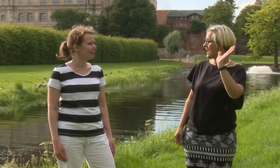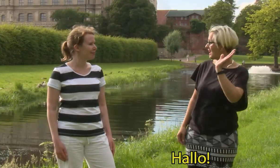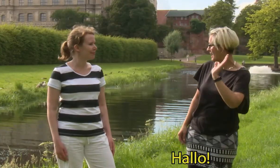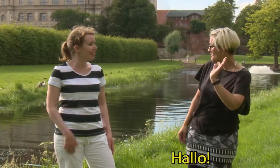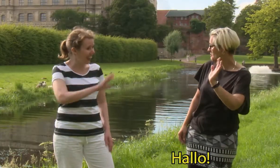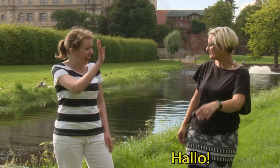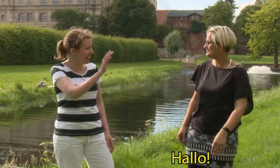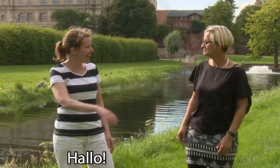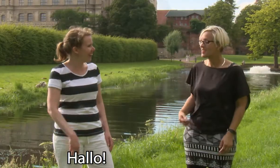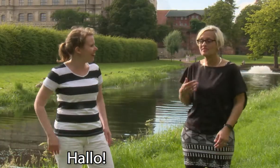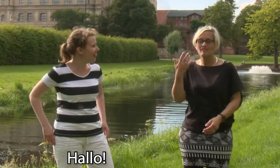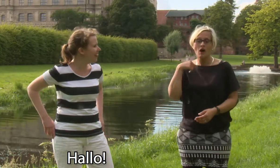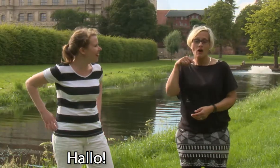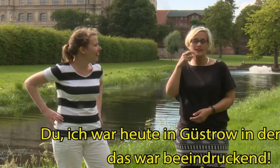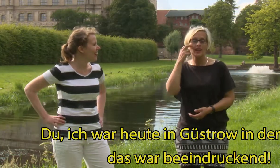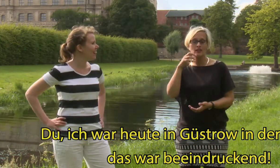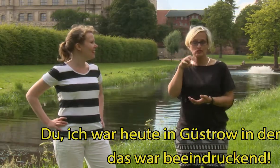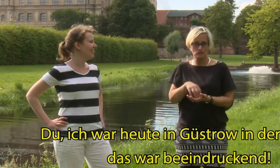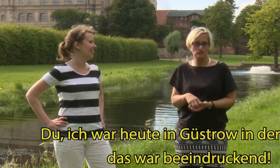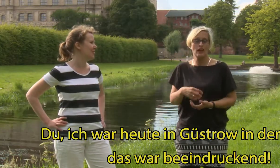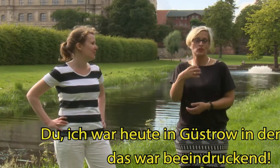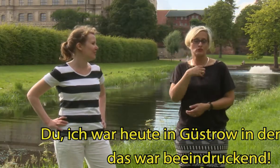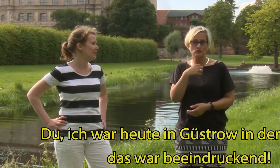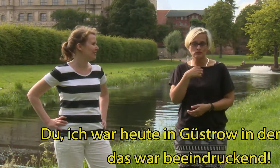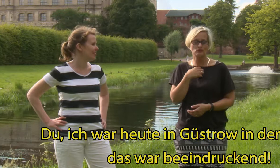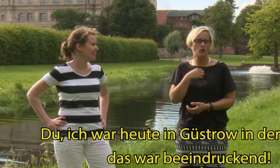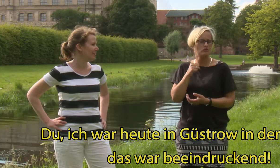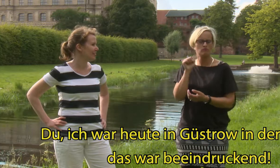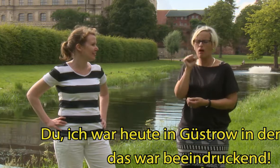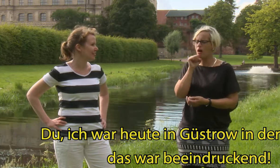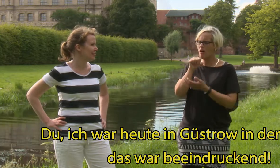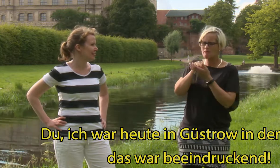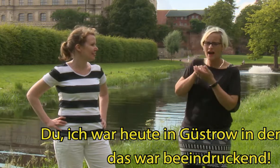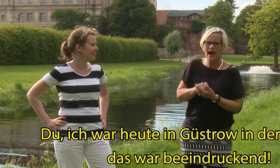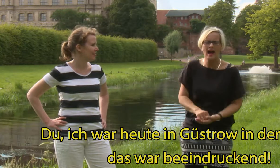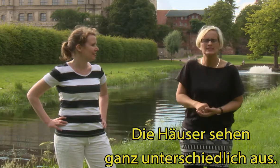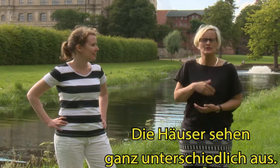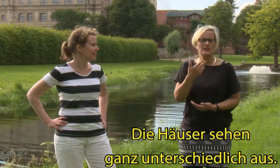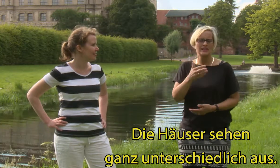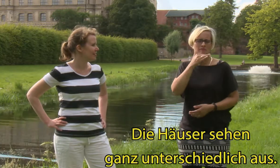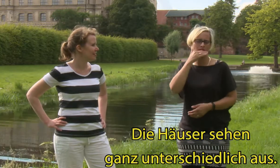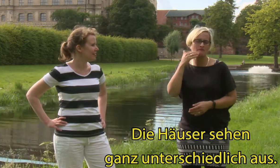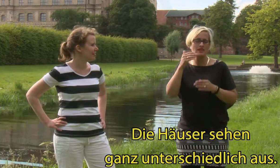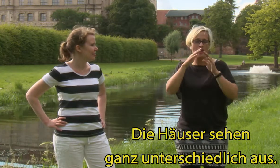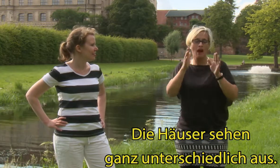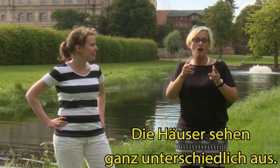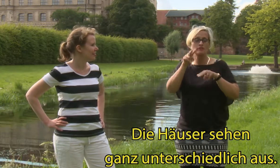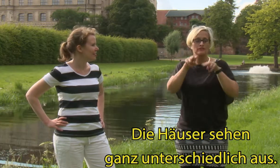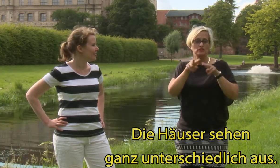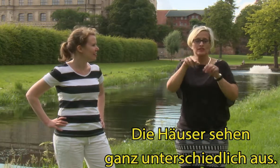Hallo. Hallo. Du, ich war heute in Güstrow in der Altstadt. Das war beeindruckend. Die Häuser sehen ganz unterschiedlich aus.